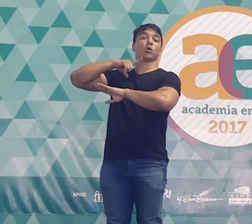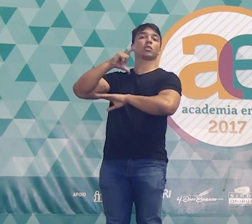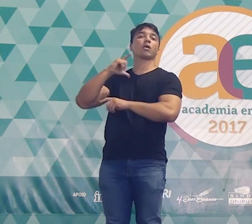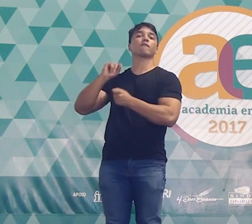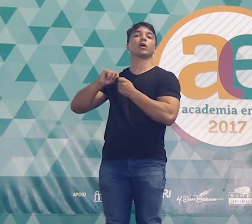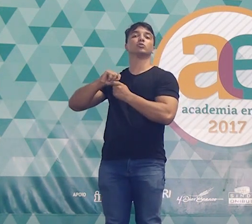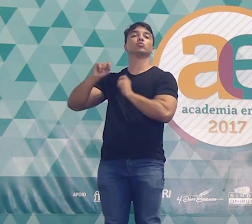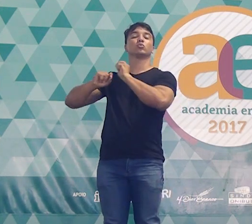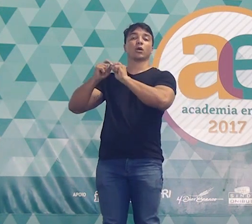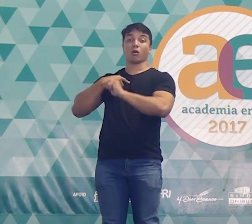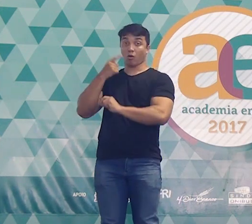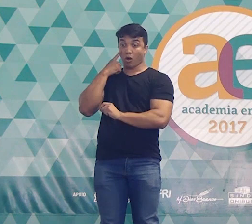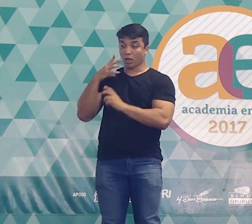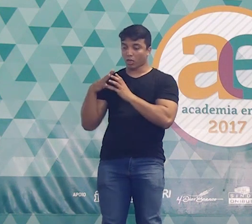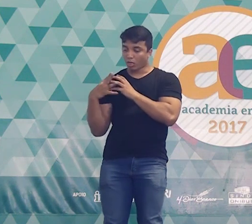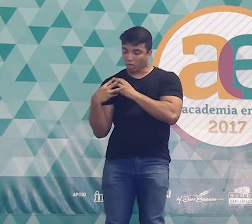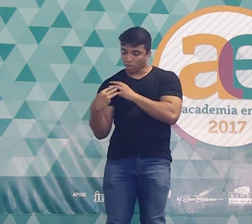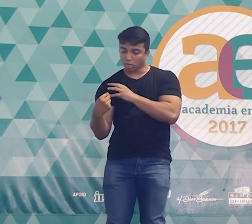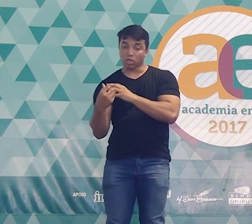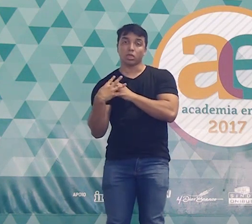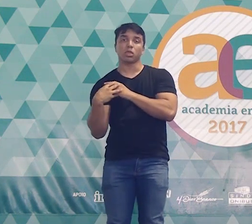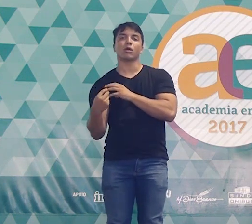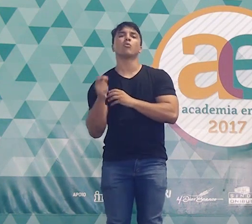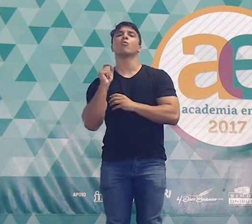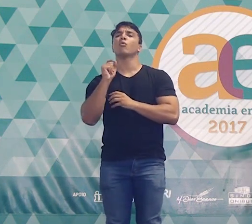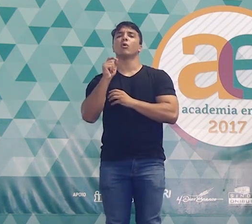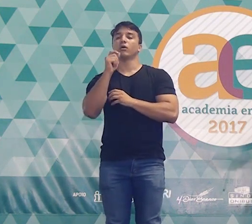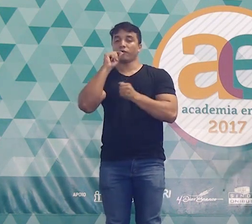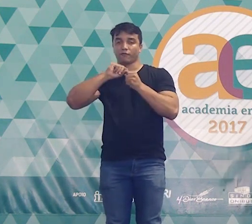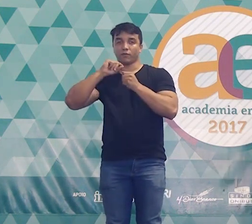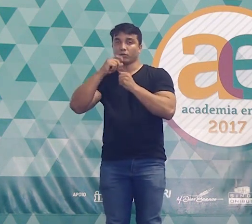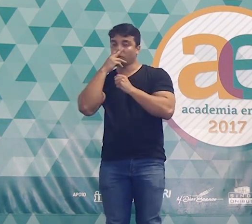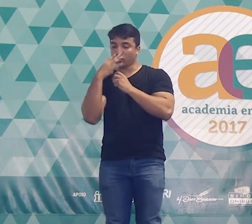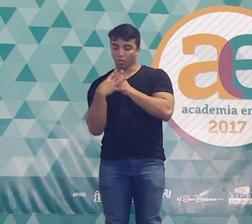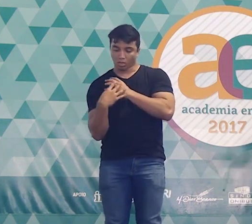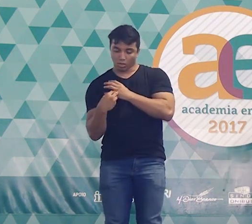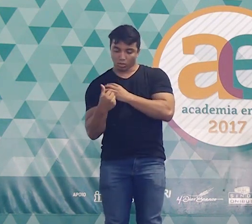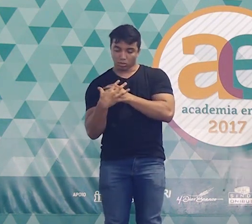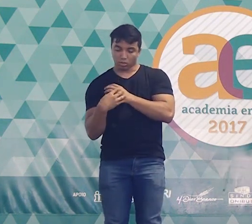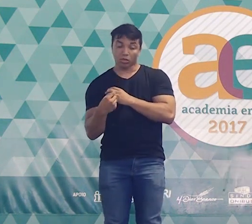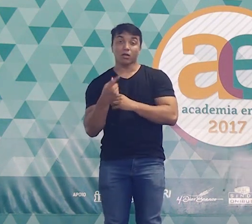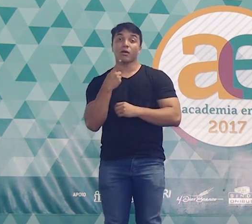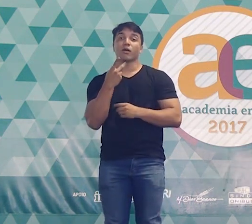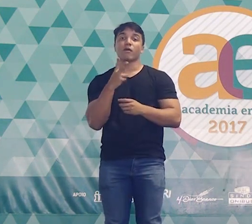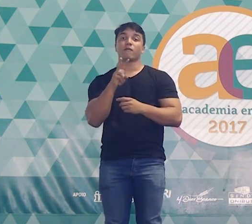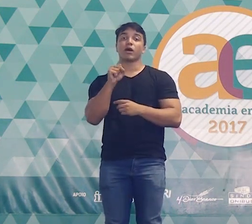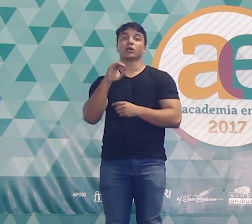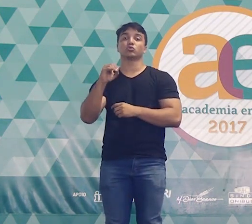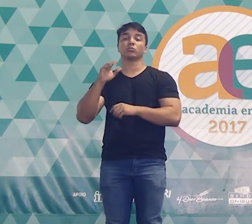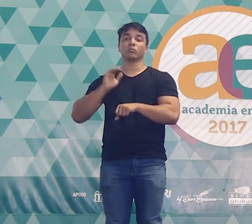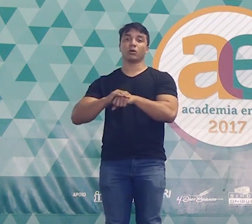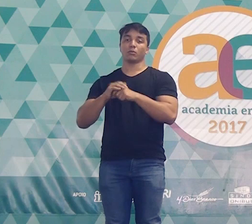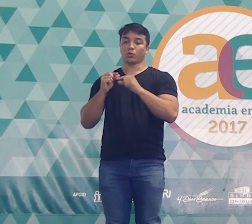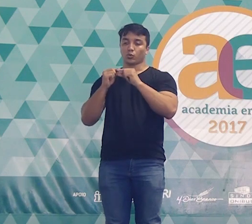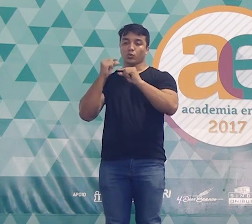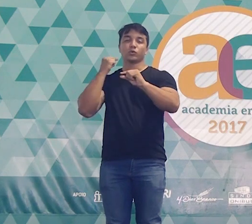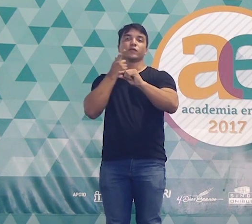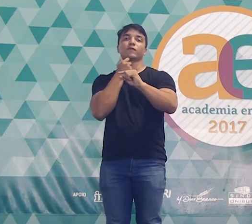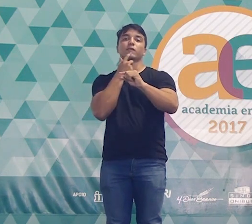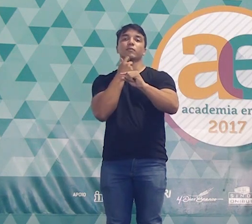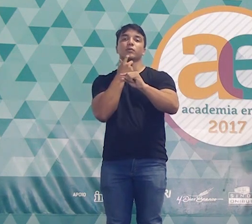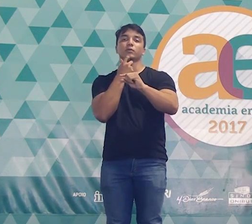liberando, olha só, substâncias que constroem vasos sanguíneos para ela.